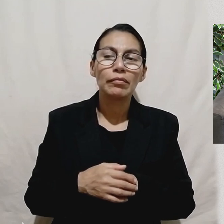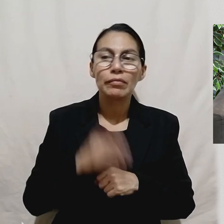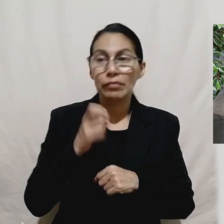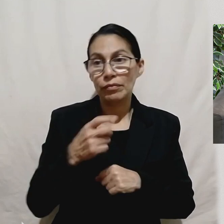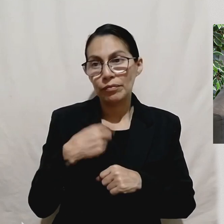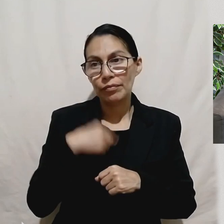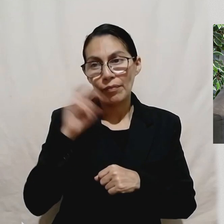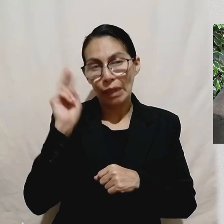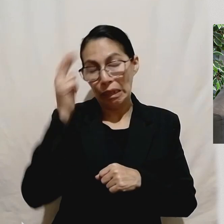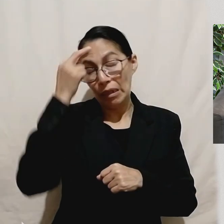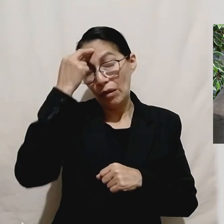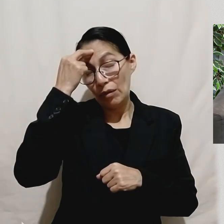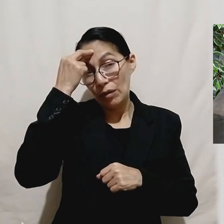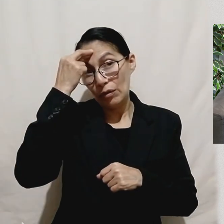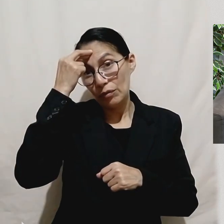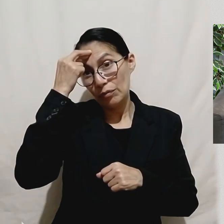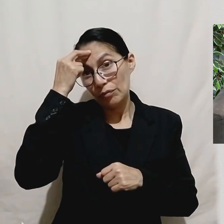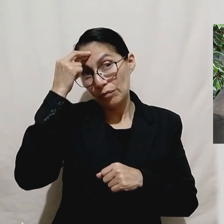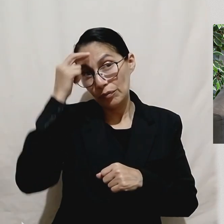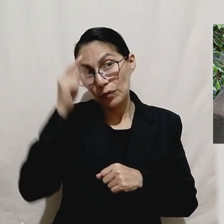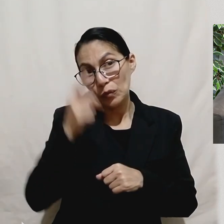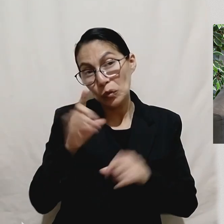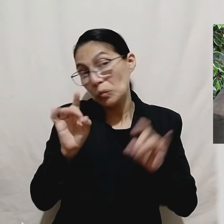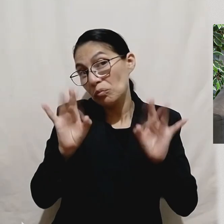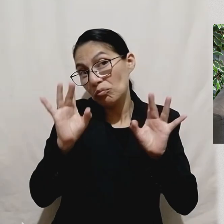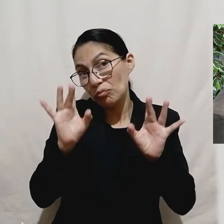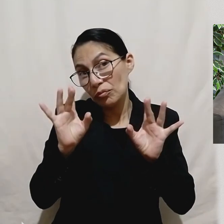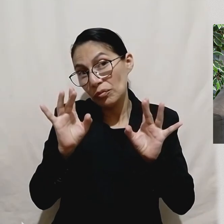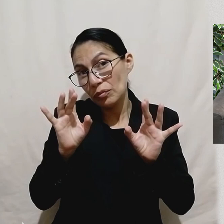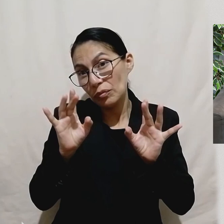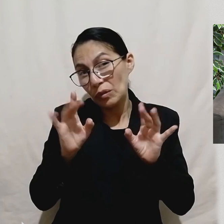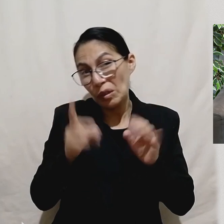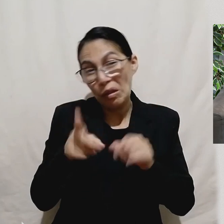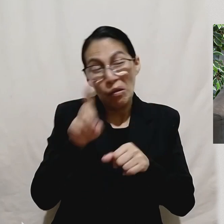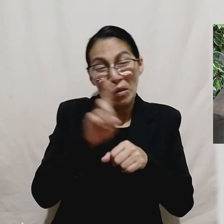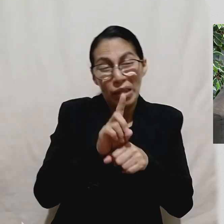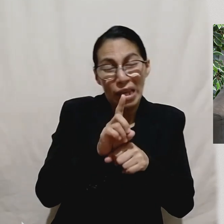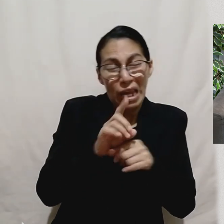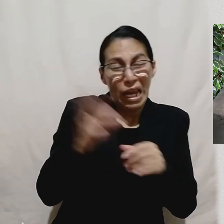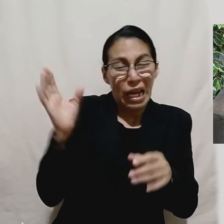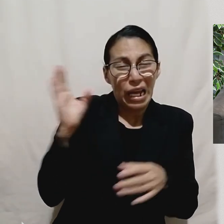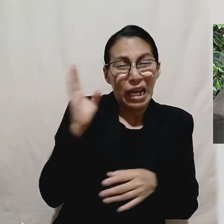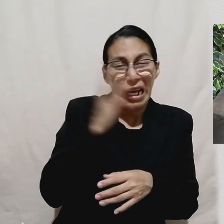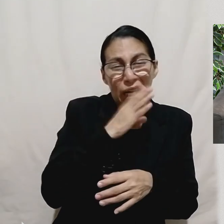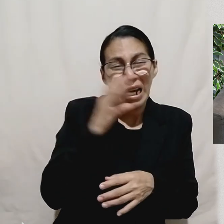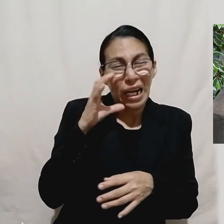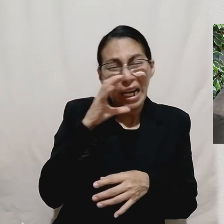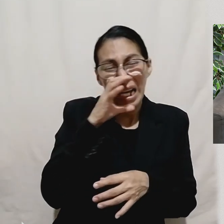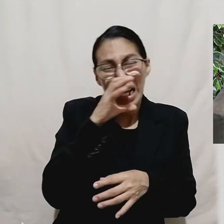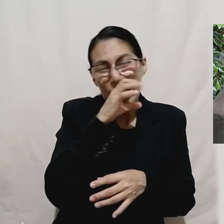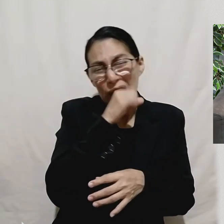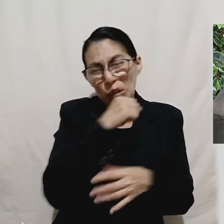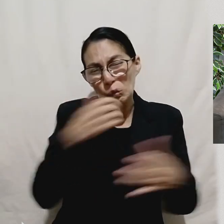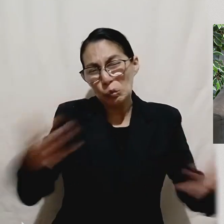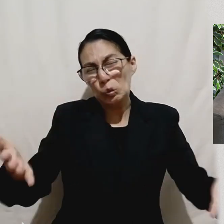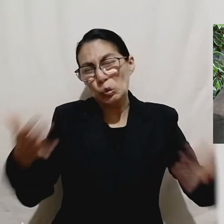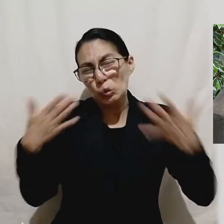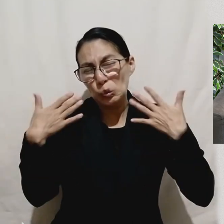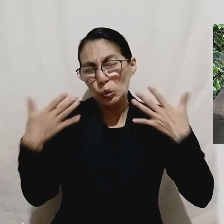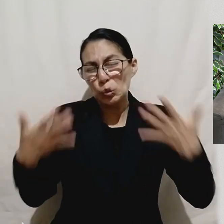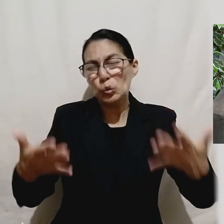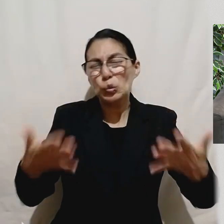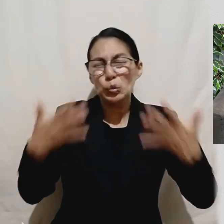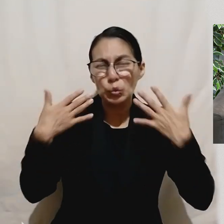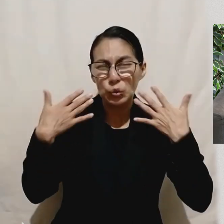recuerdo que por hubo un día en el que había muchísimo calor así mucho mucho calor estaba muy cansada no